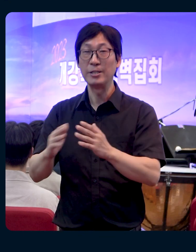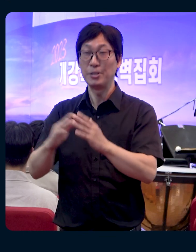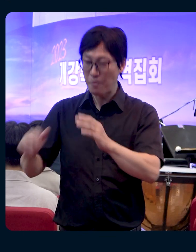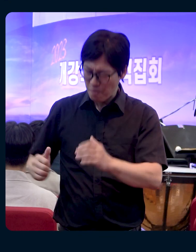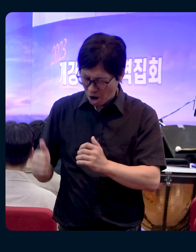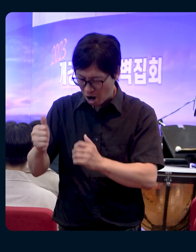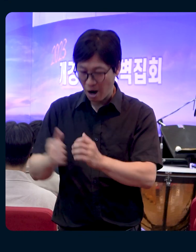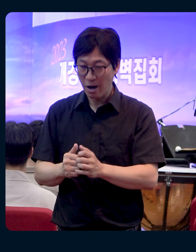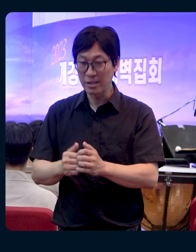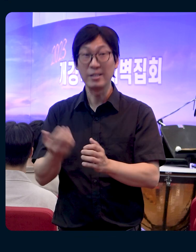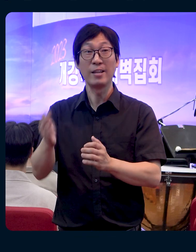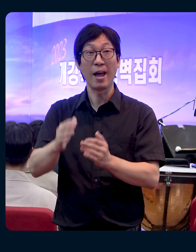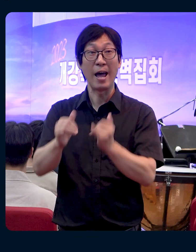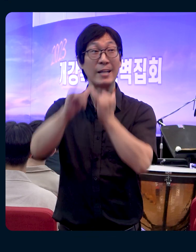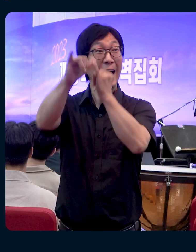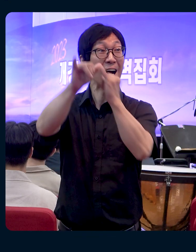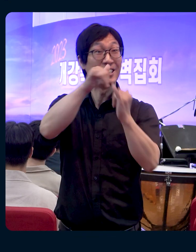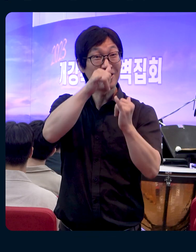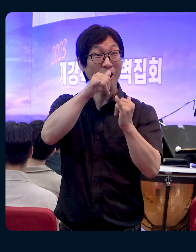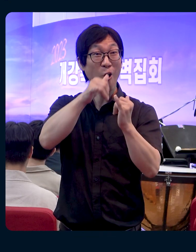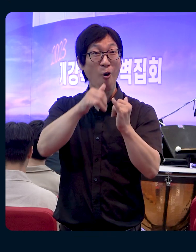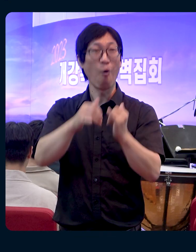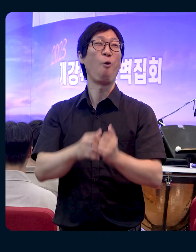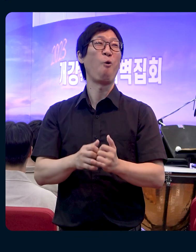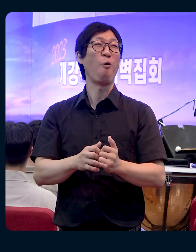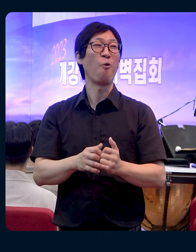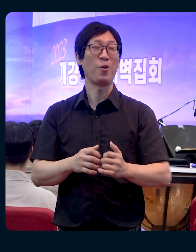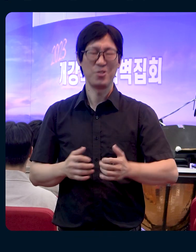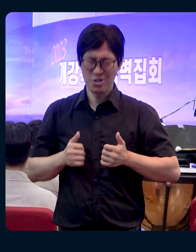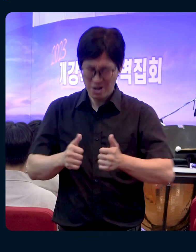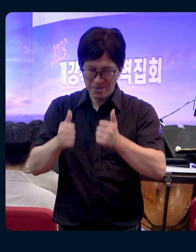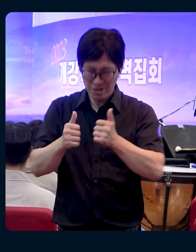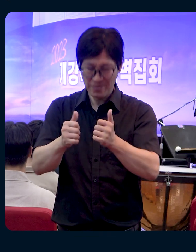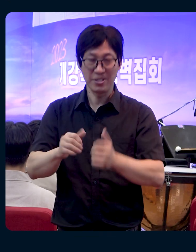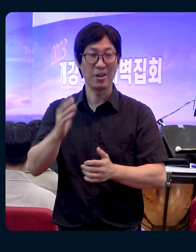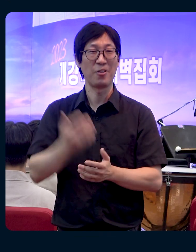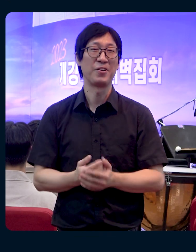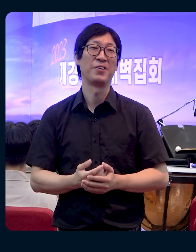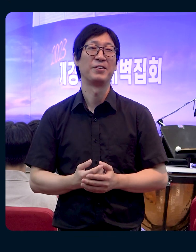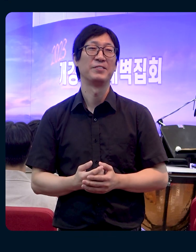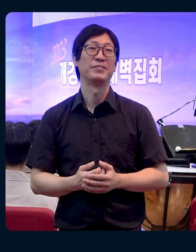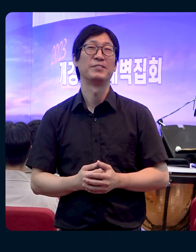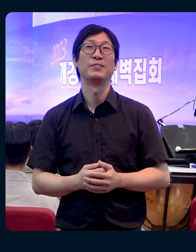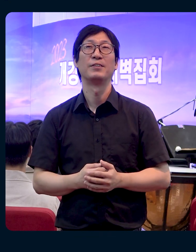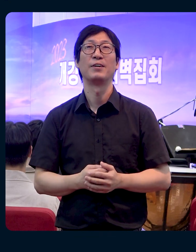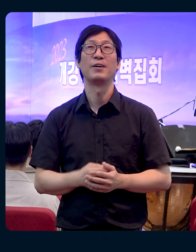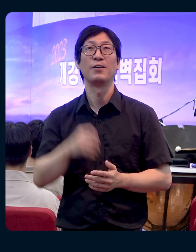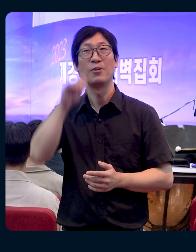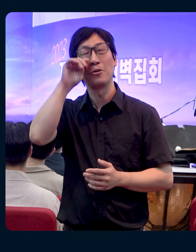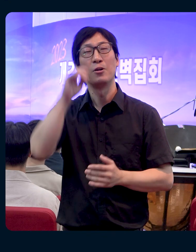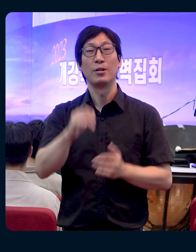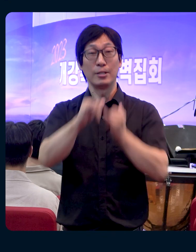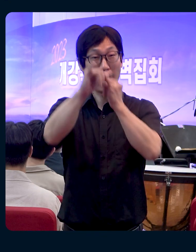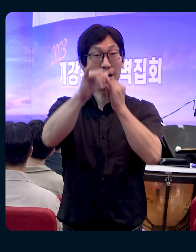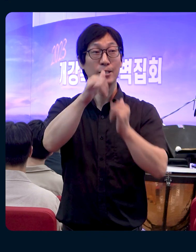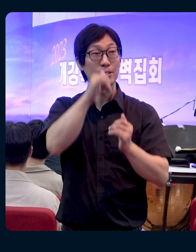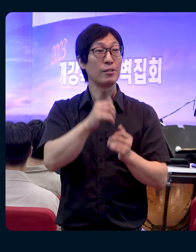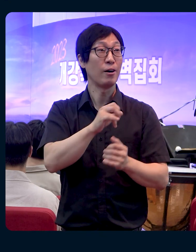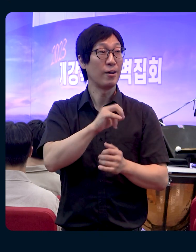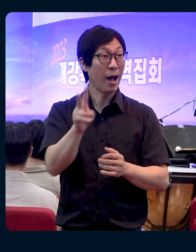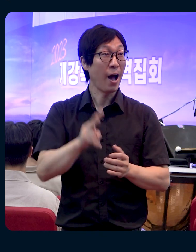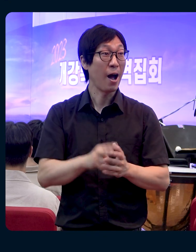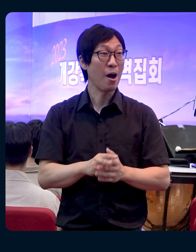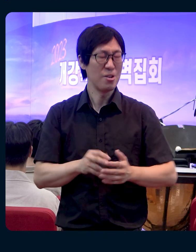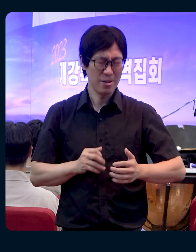근데 상이 걸리면 얘기 달라지는 거예요. 그게 기록이든 그게 무슨 상이든 뭐든 간에